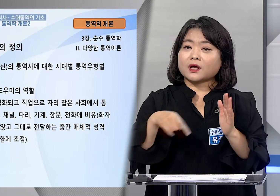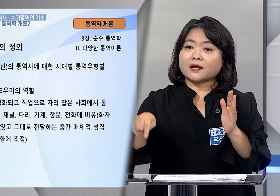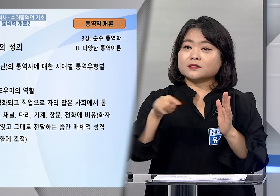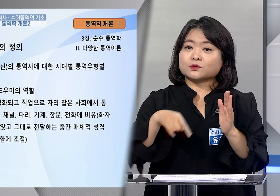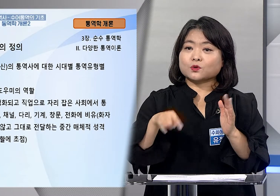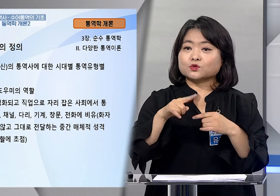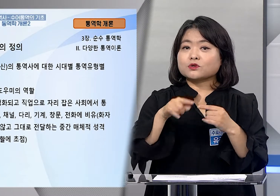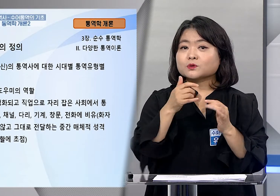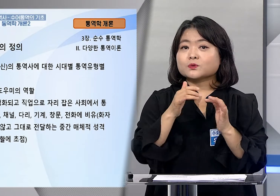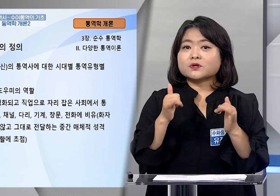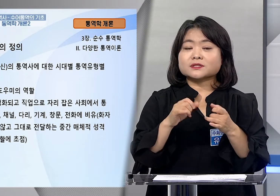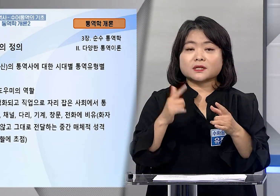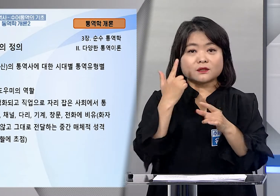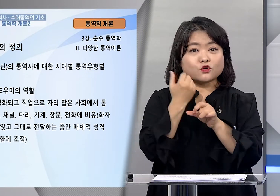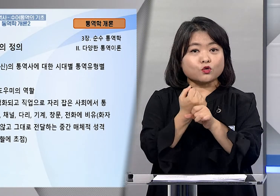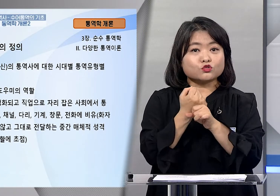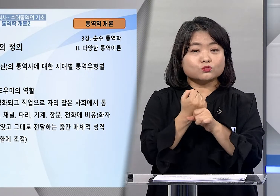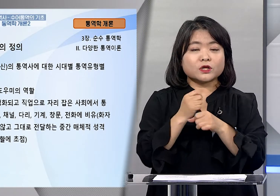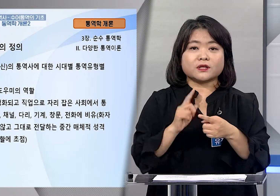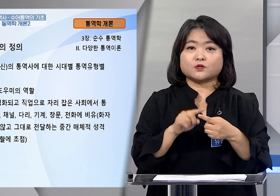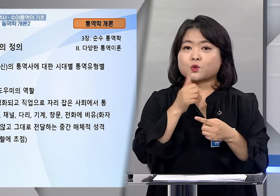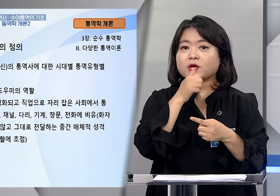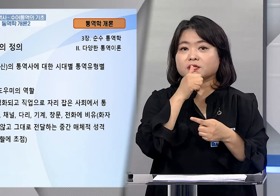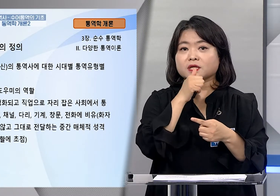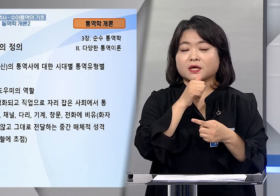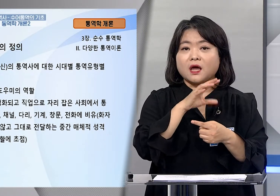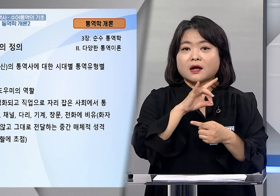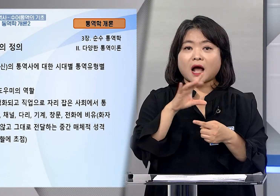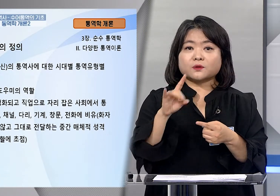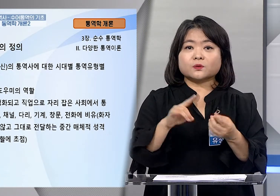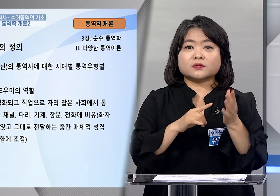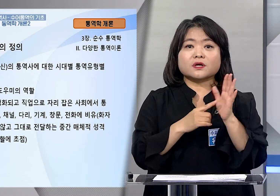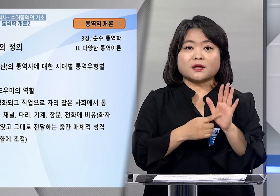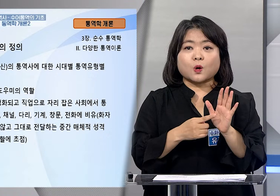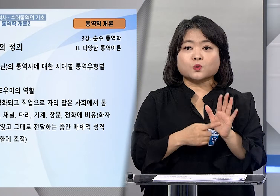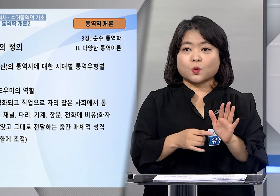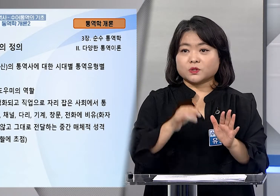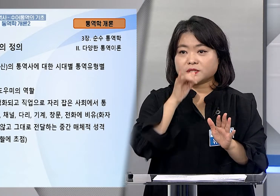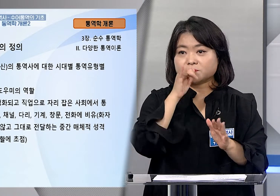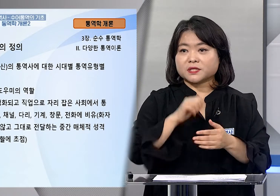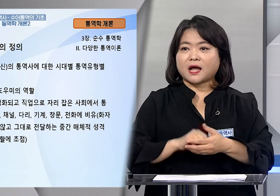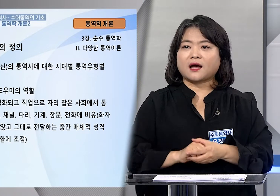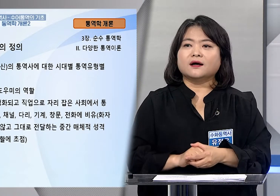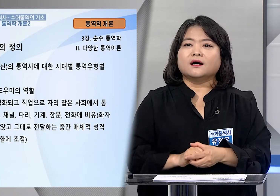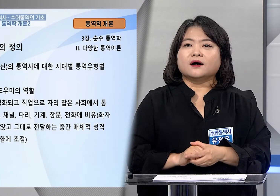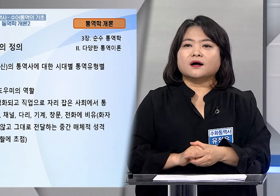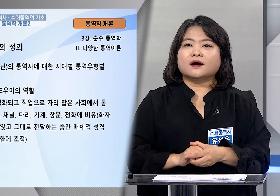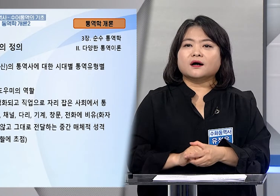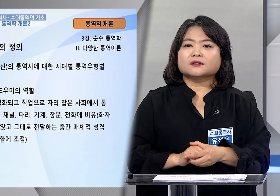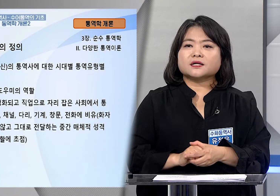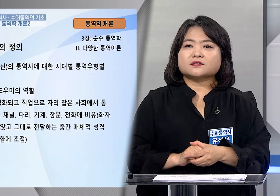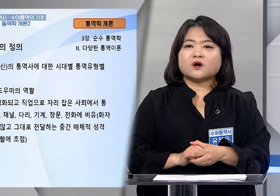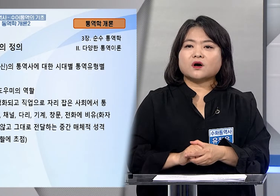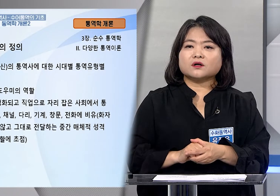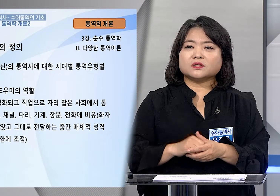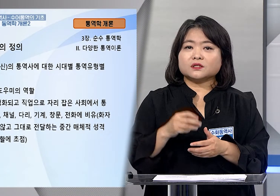안에서도 수아 통역사들의 연구물에 대한 소개들이 간혹 이렇게 나오고 있습니다. 그래서 이